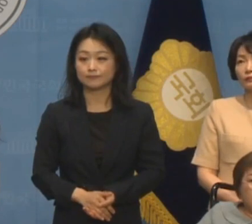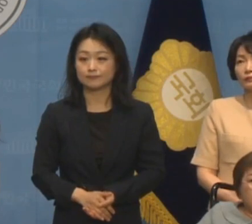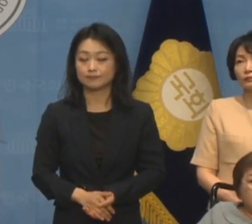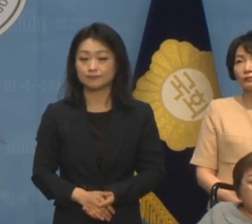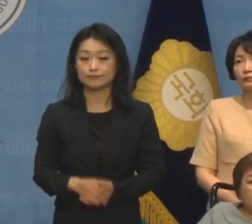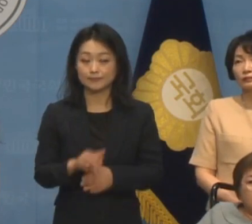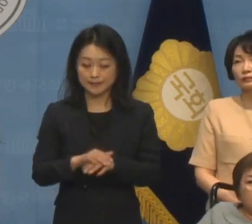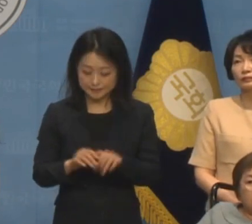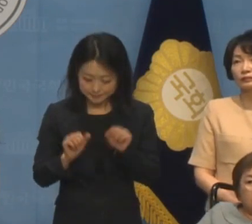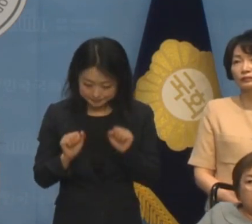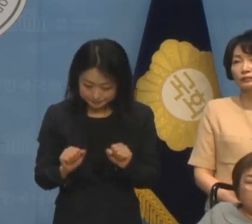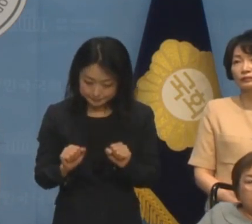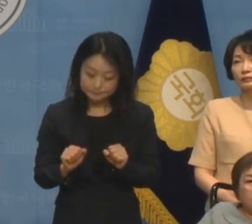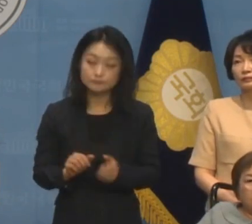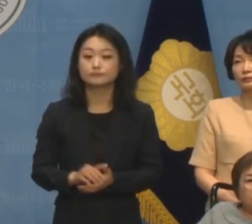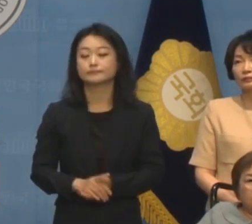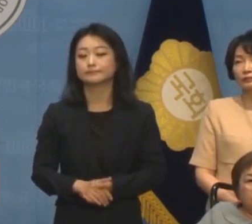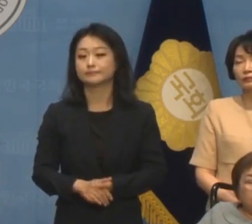예, 안녕하십니까.